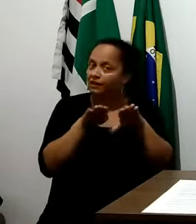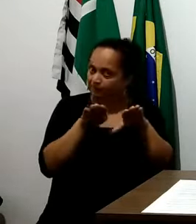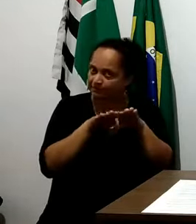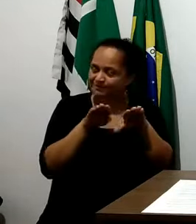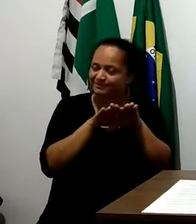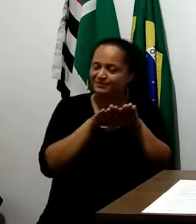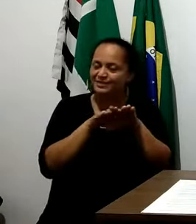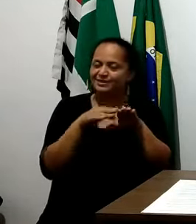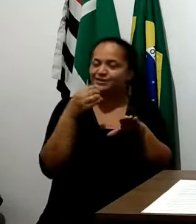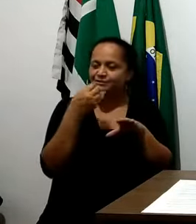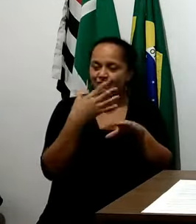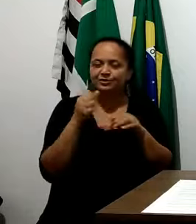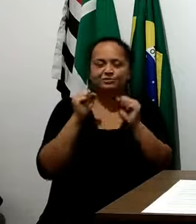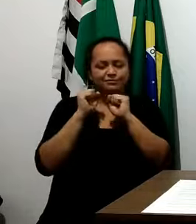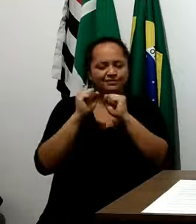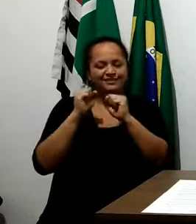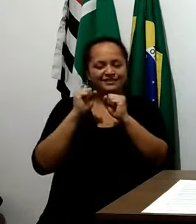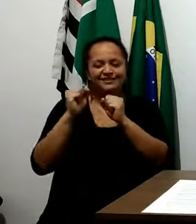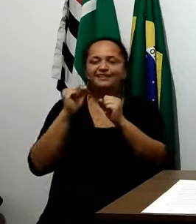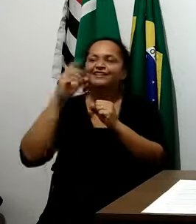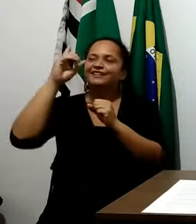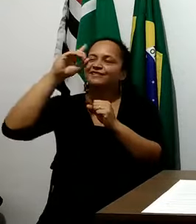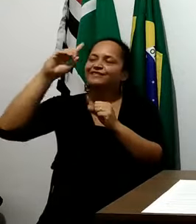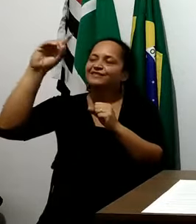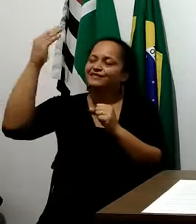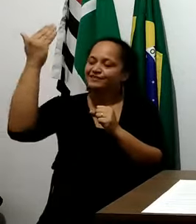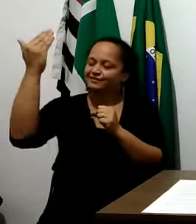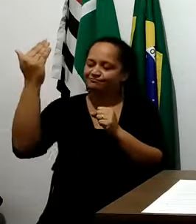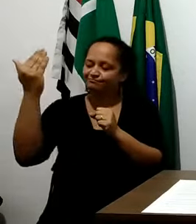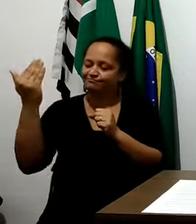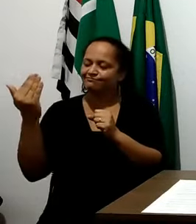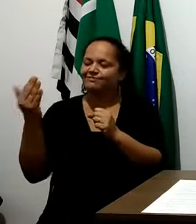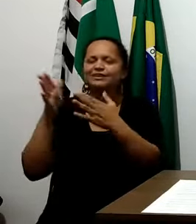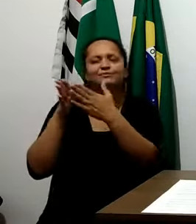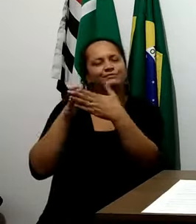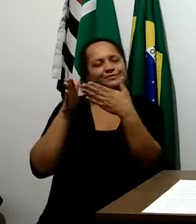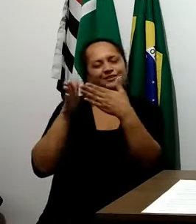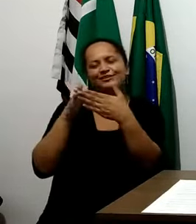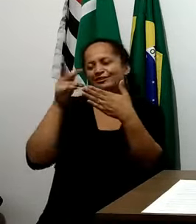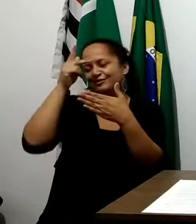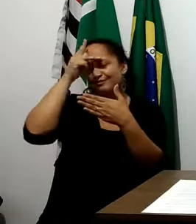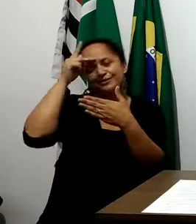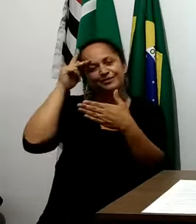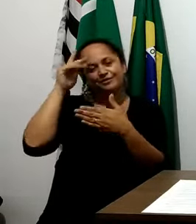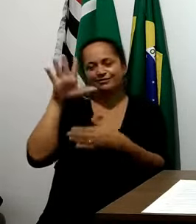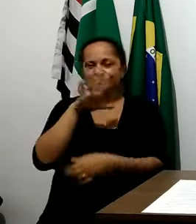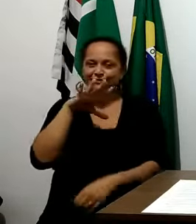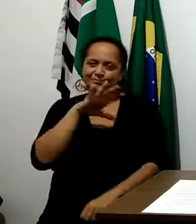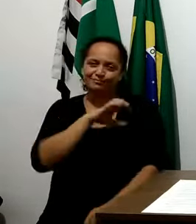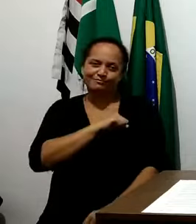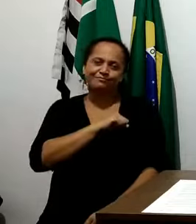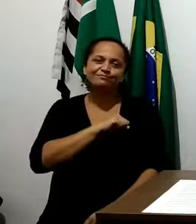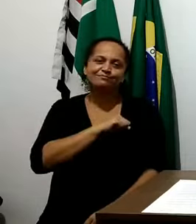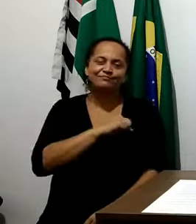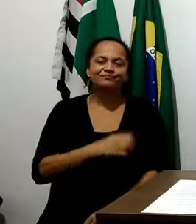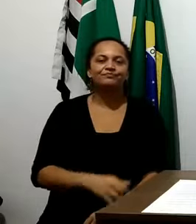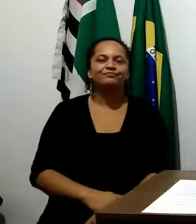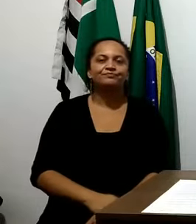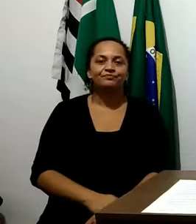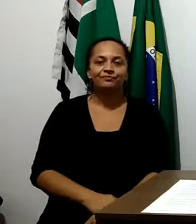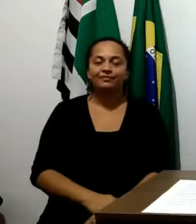poder entrar diante da presença do Senhor e interceder a favor destas pessoas. Eu queria